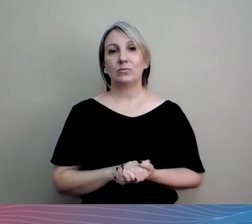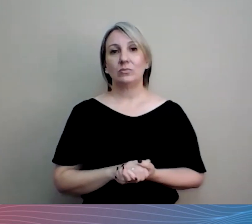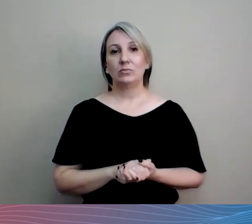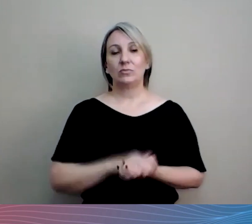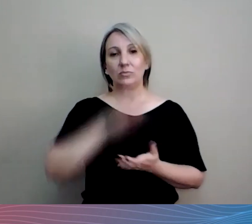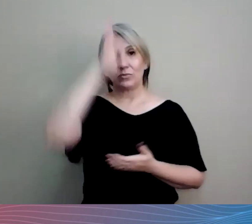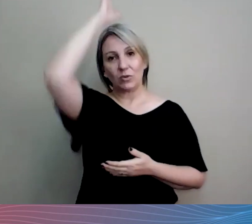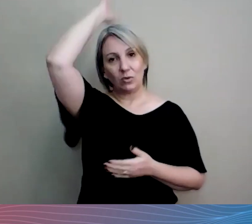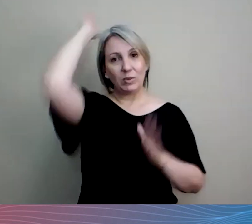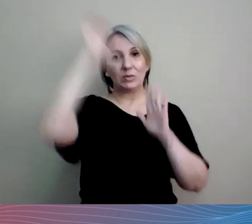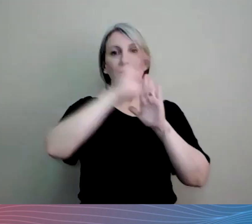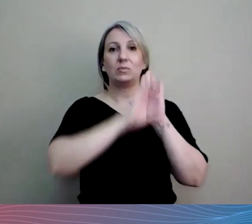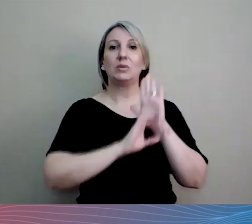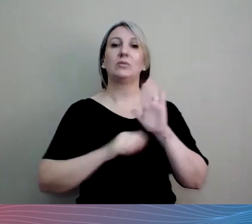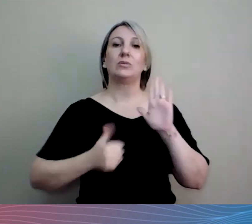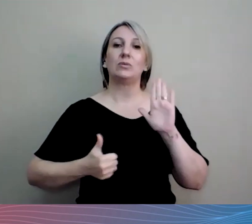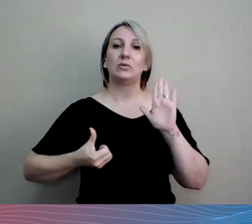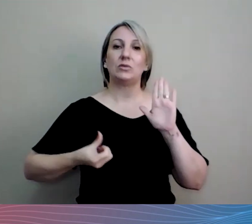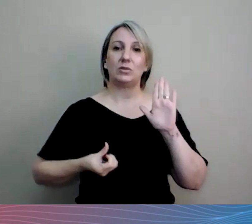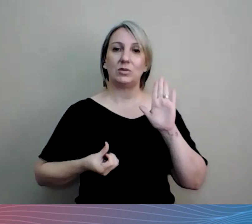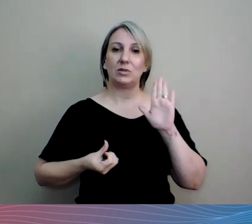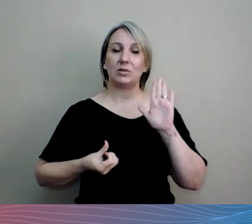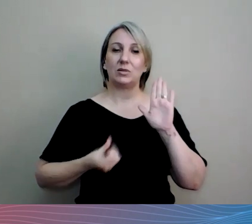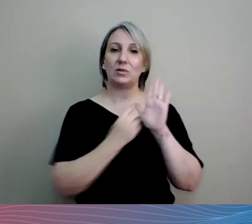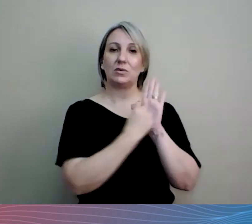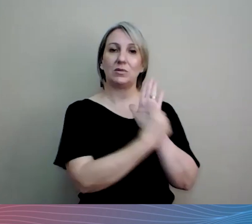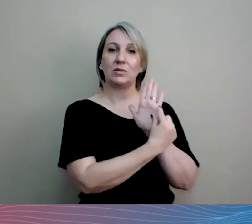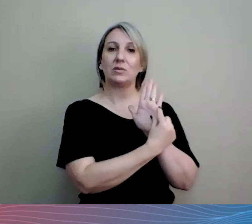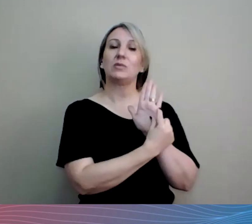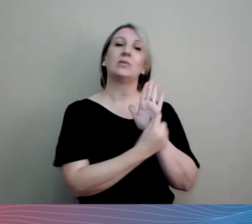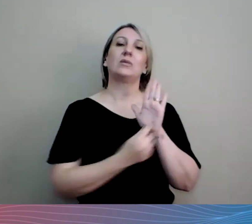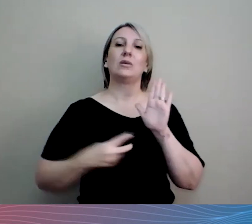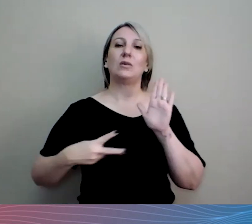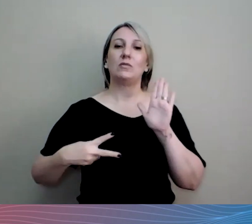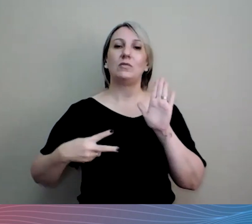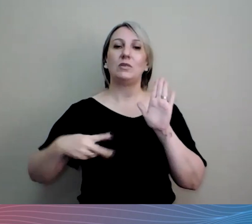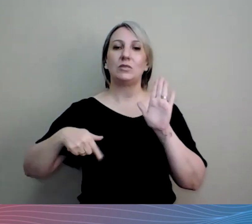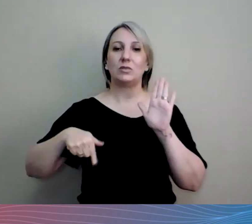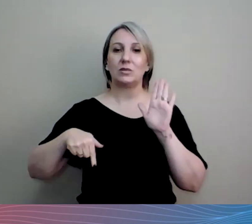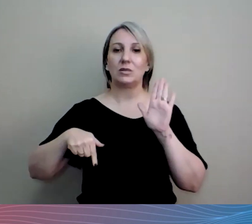Romanos 16, o último capítulo, né? Versículo 27.